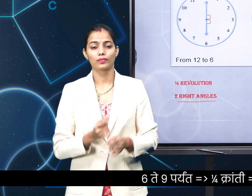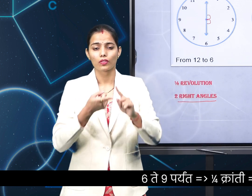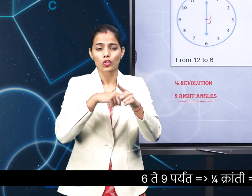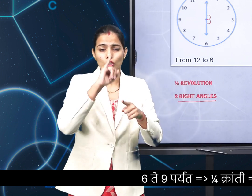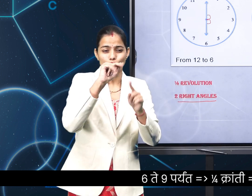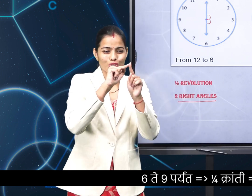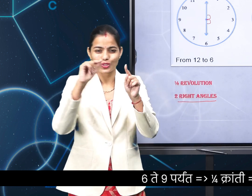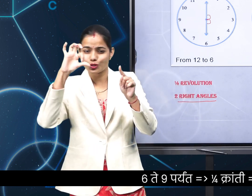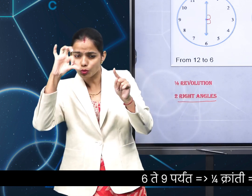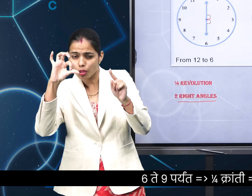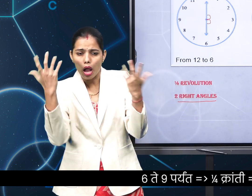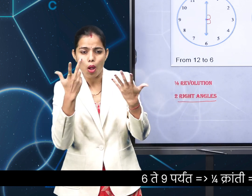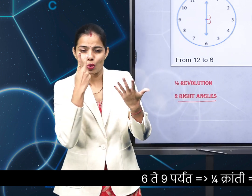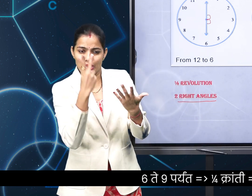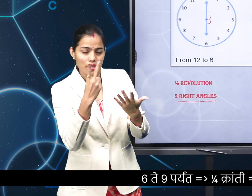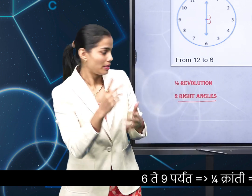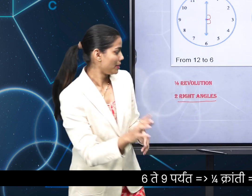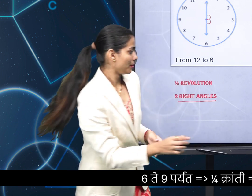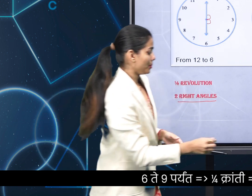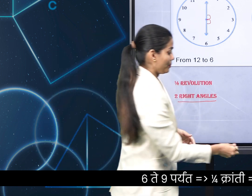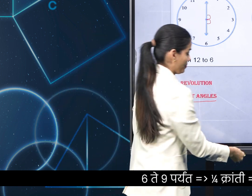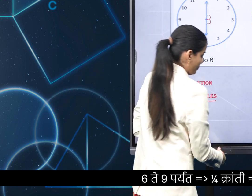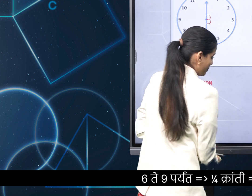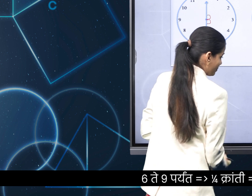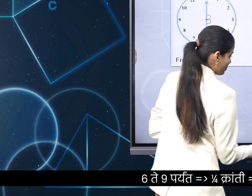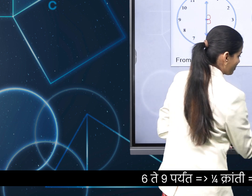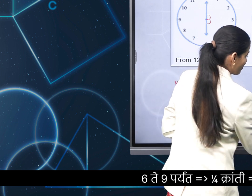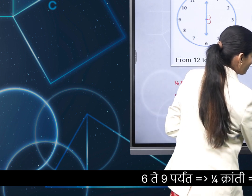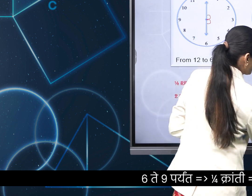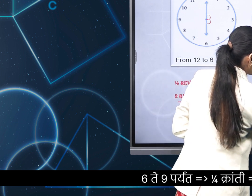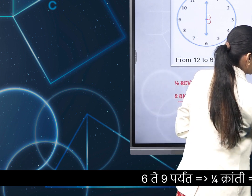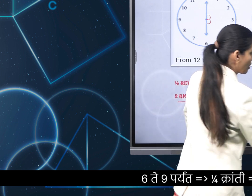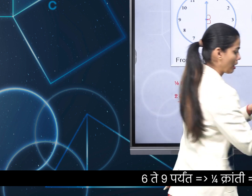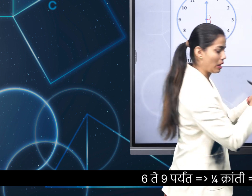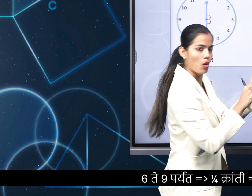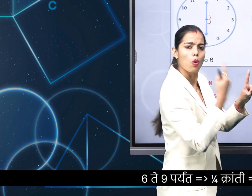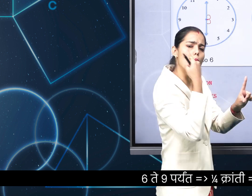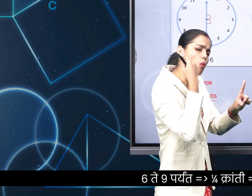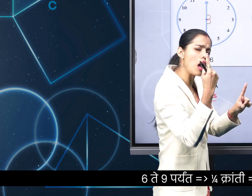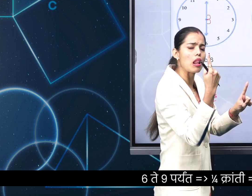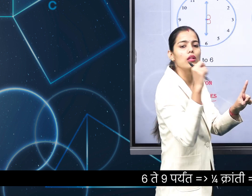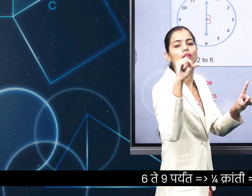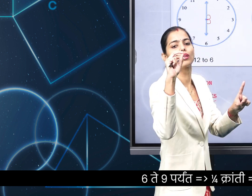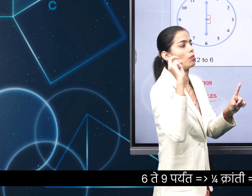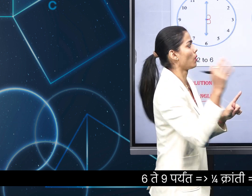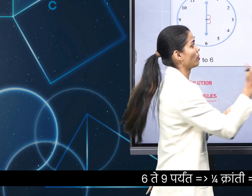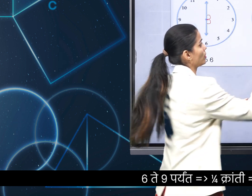सहा ते 9 पर्यंत बरोबर मोठा आहे 1/4 क्रांती बरोबर 1 काटकोन.